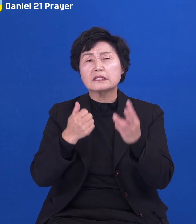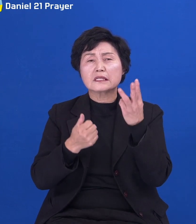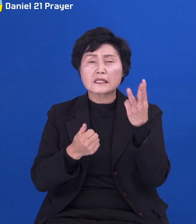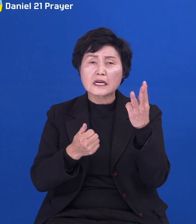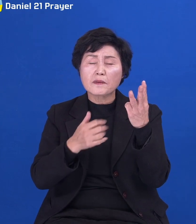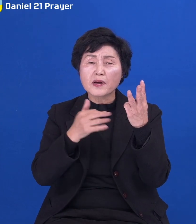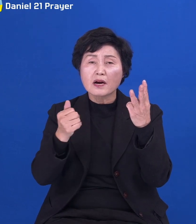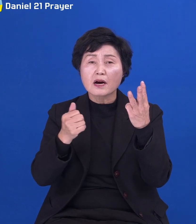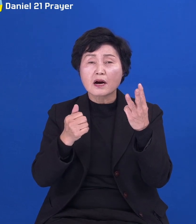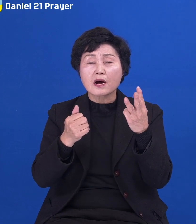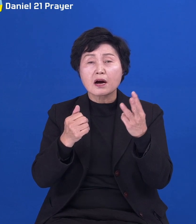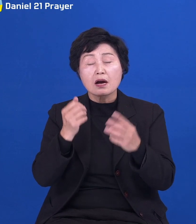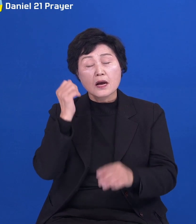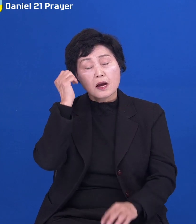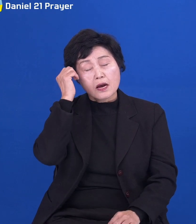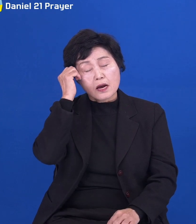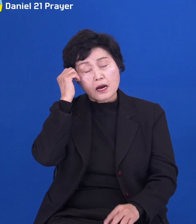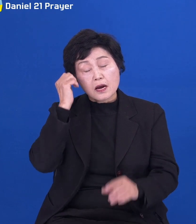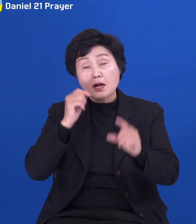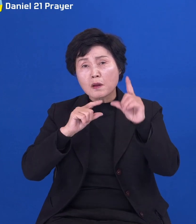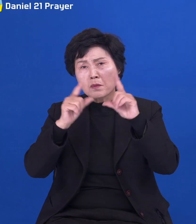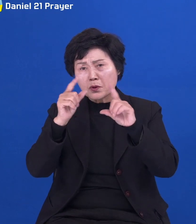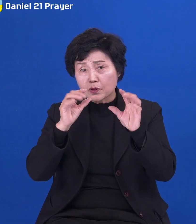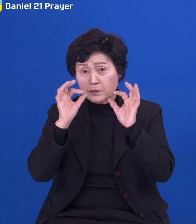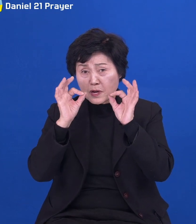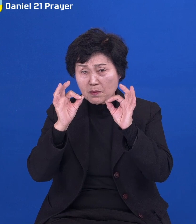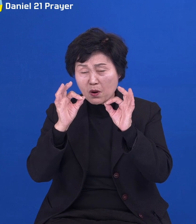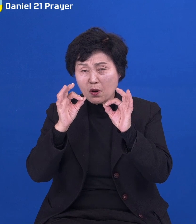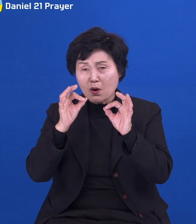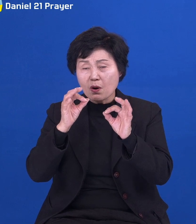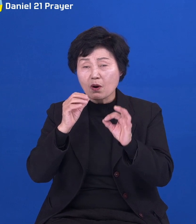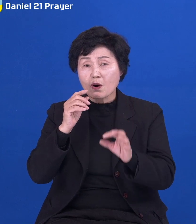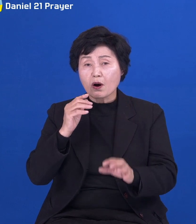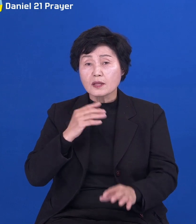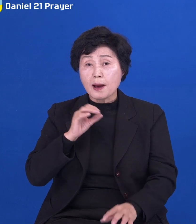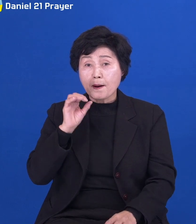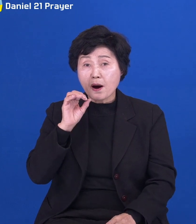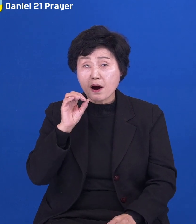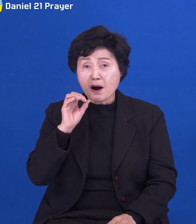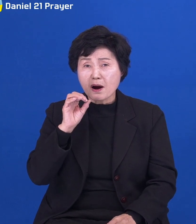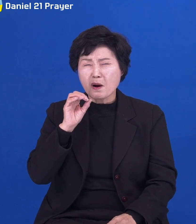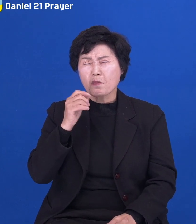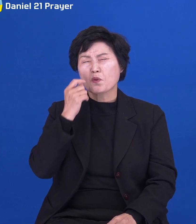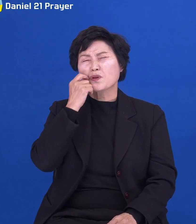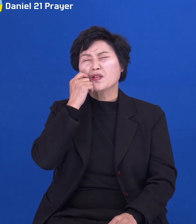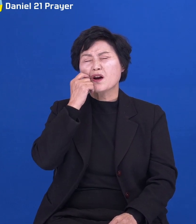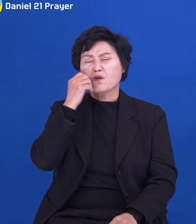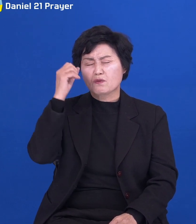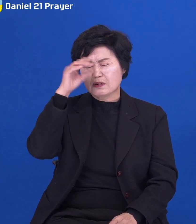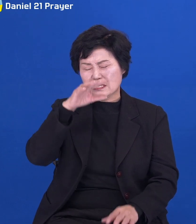가지런히 누워있는 모습을 보고는 차마 제가 왔다고 말을 할 수가 없었어요.